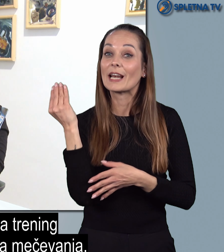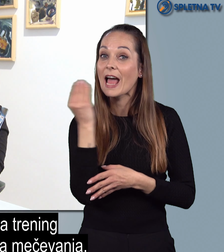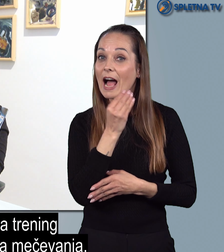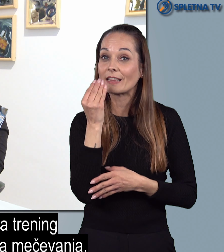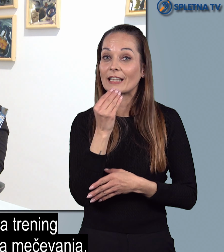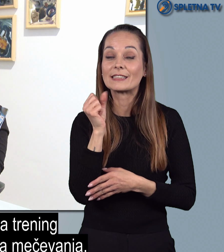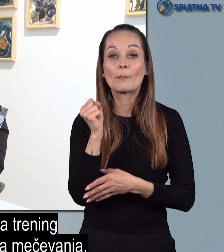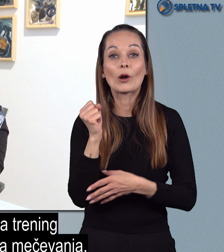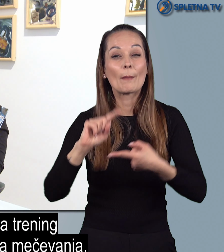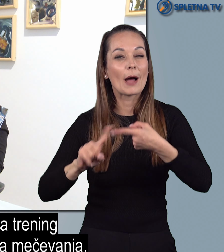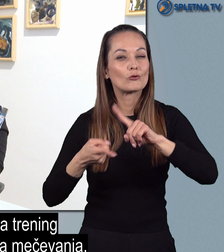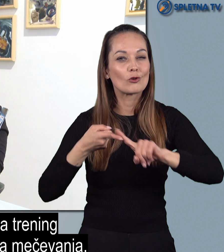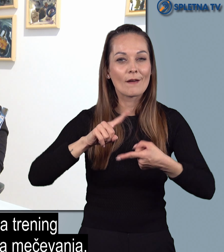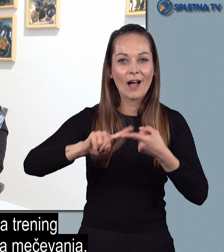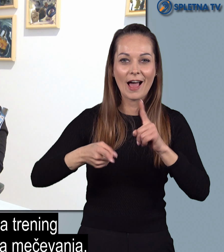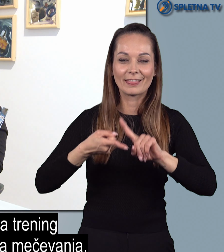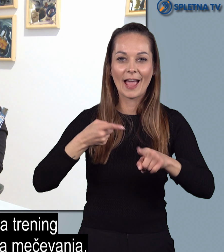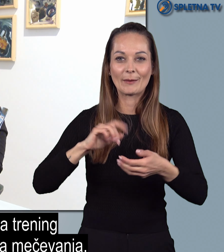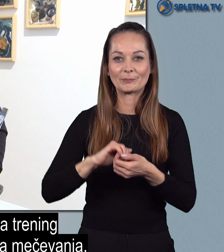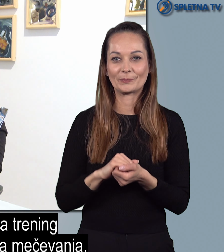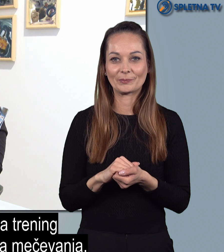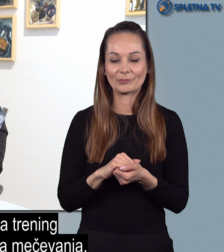trening, samurajske mečevanja.